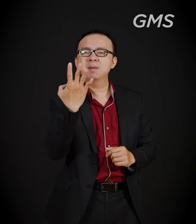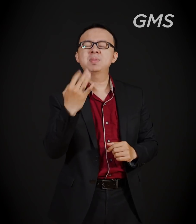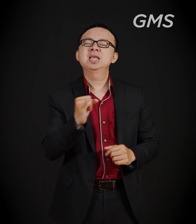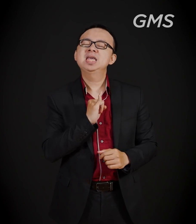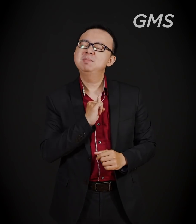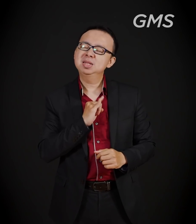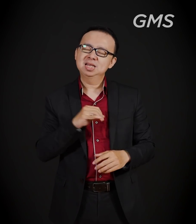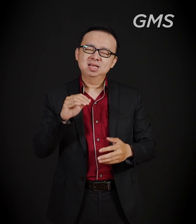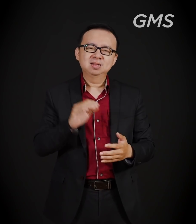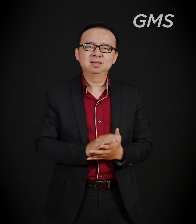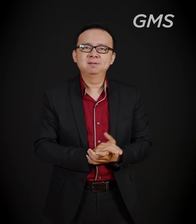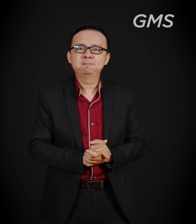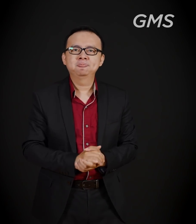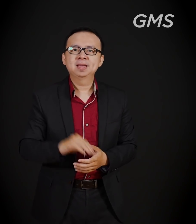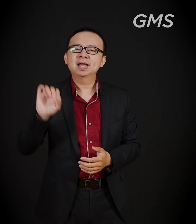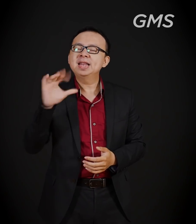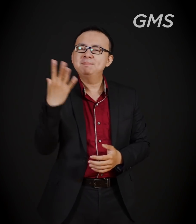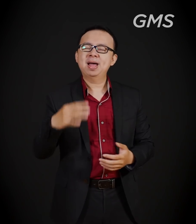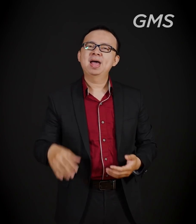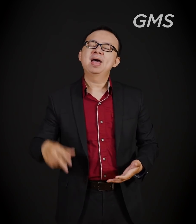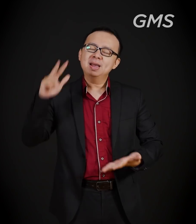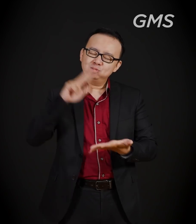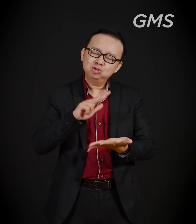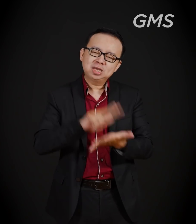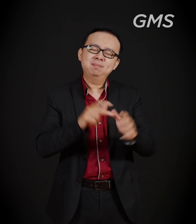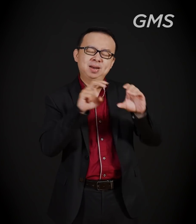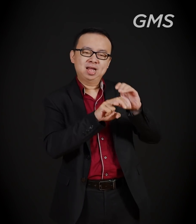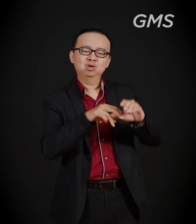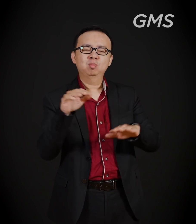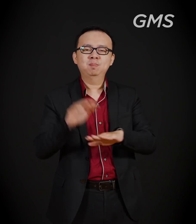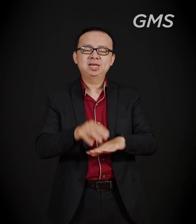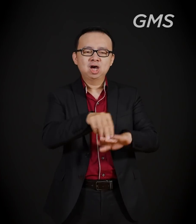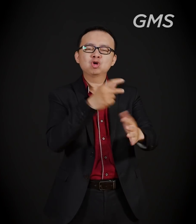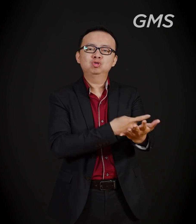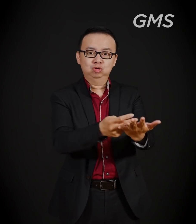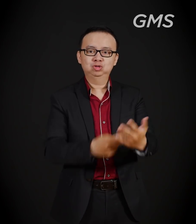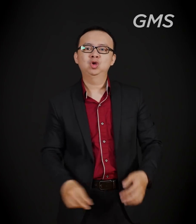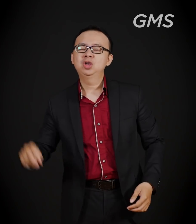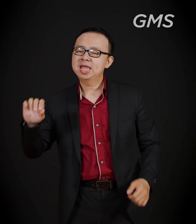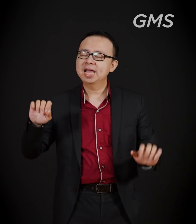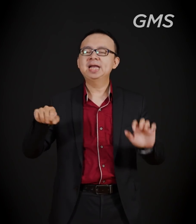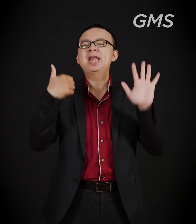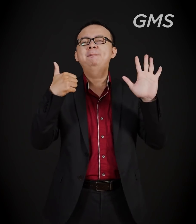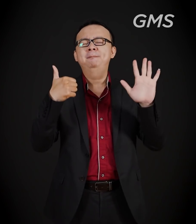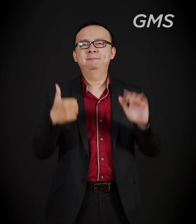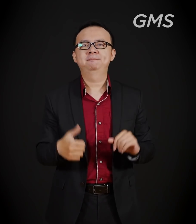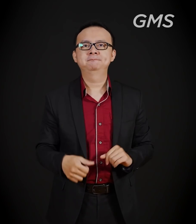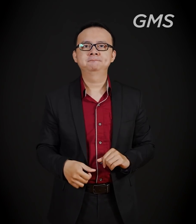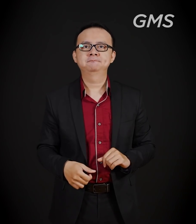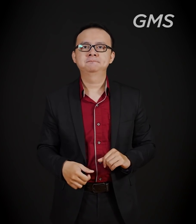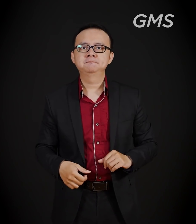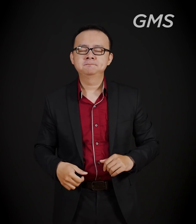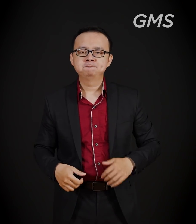janji Tuhan itu ya dan amin. 5, keputusan selalu bergantung pada Roh Kudus sehingga selalu bijaksana. 6, yeha,